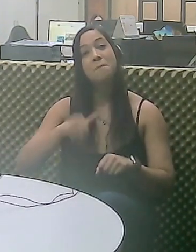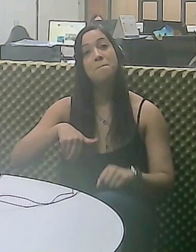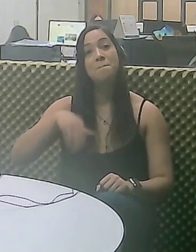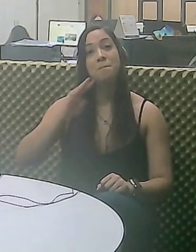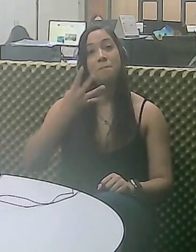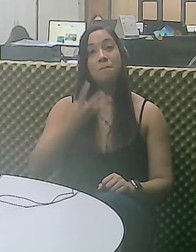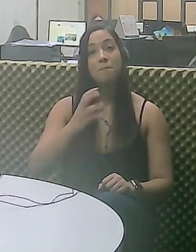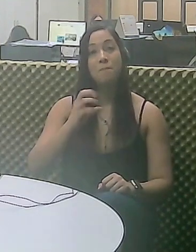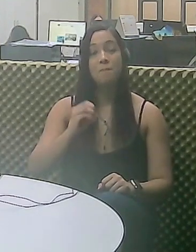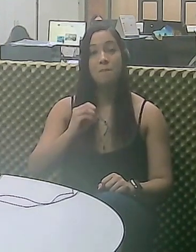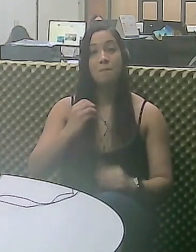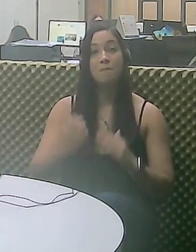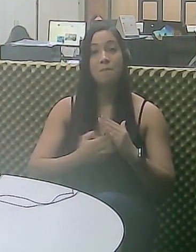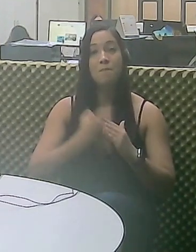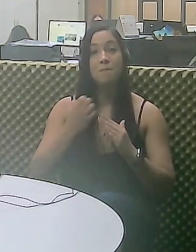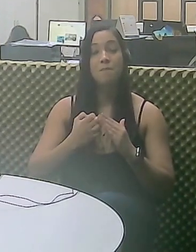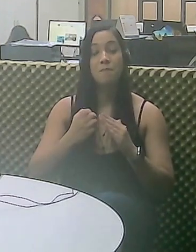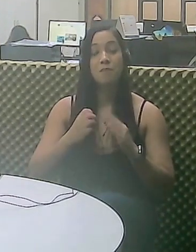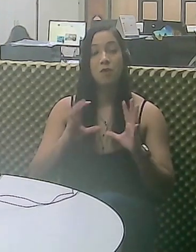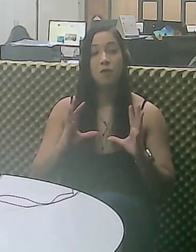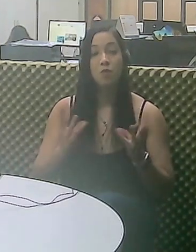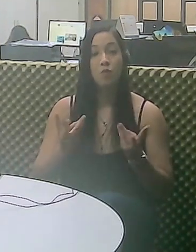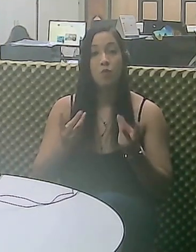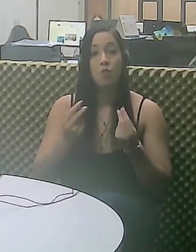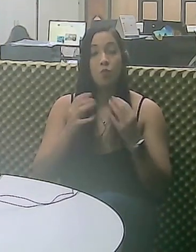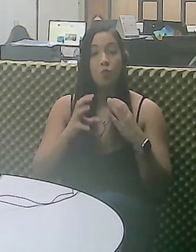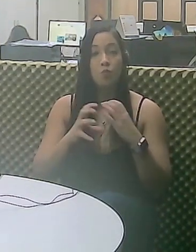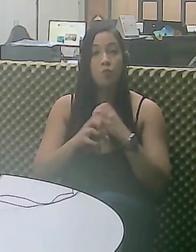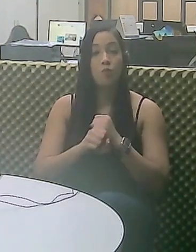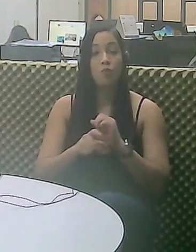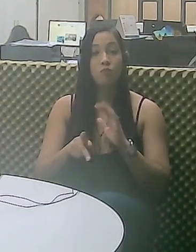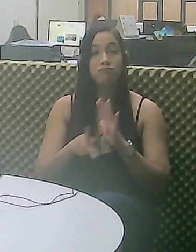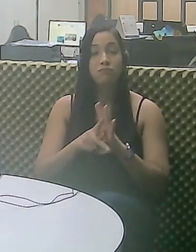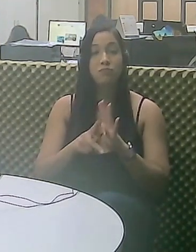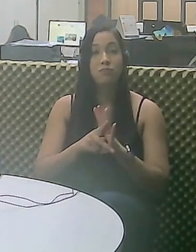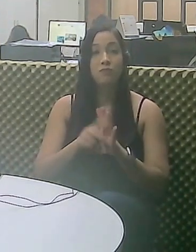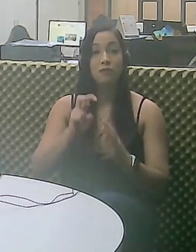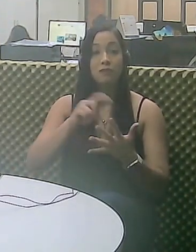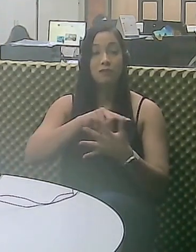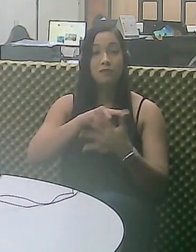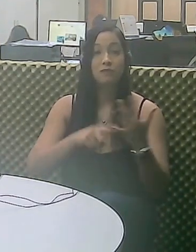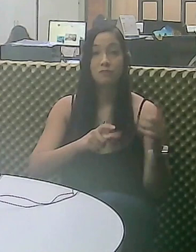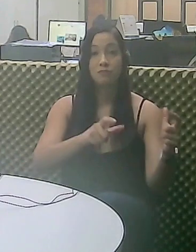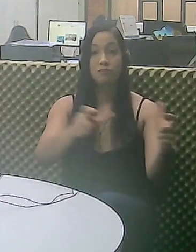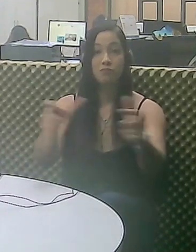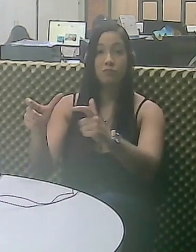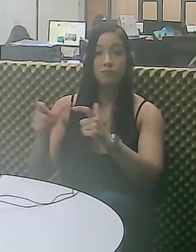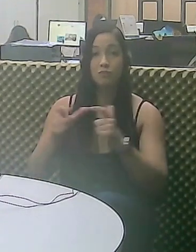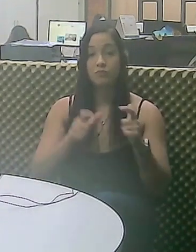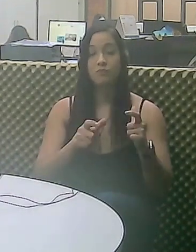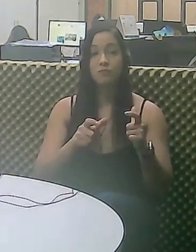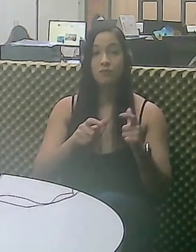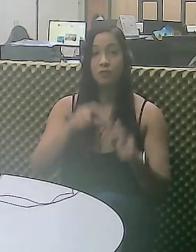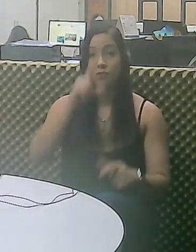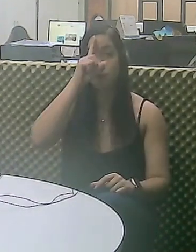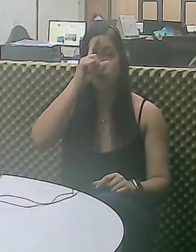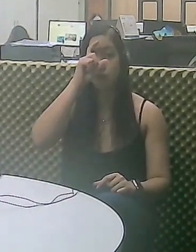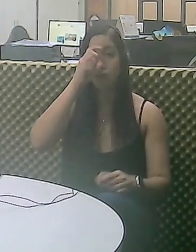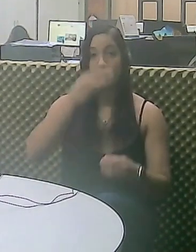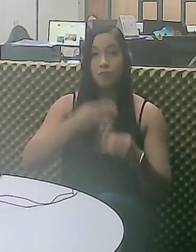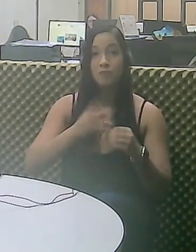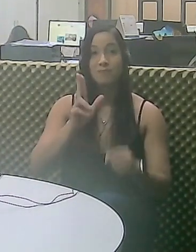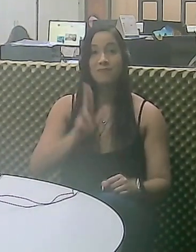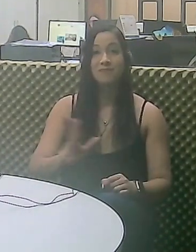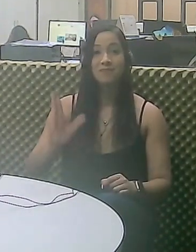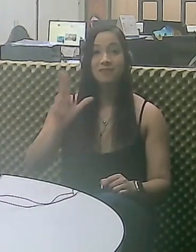de 40 órgãos de promoção da qualidade total, localizados nos 5 continentes. O Hospital Municipal de Uberlândia